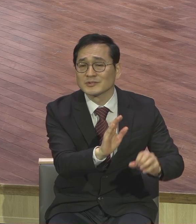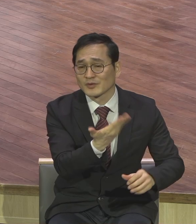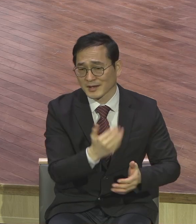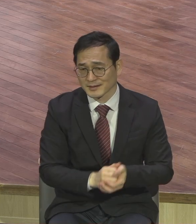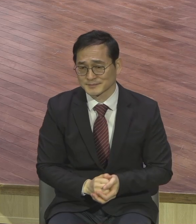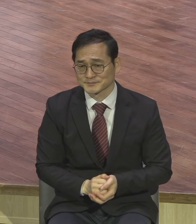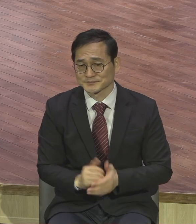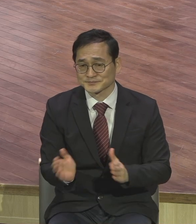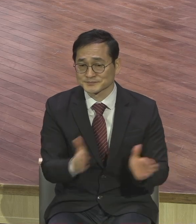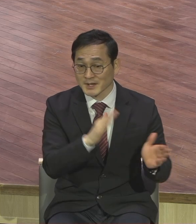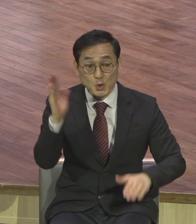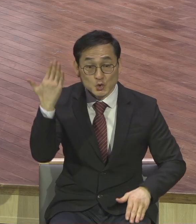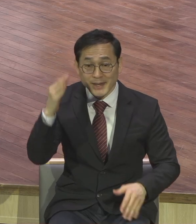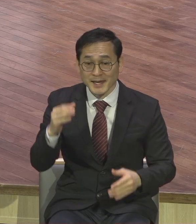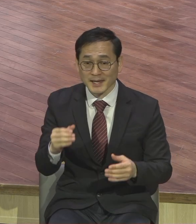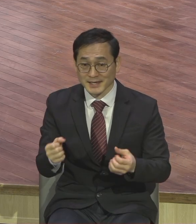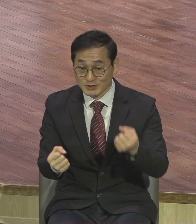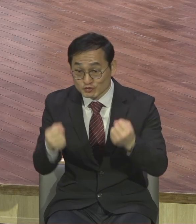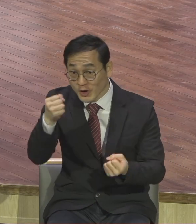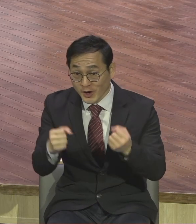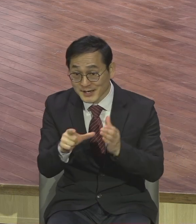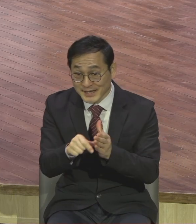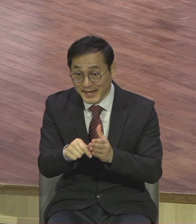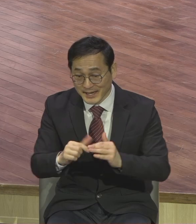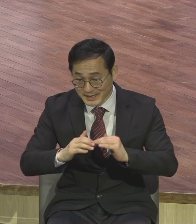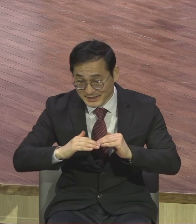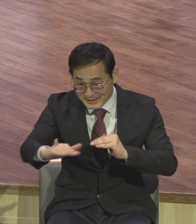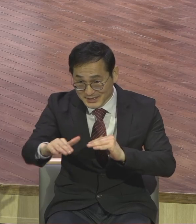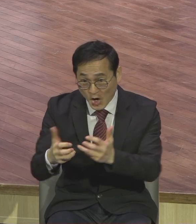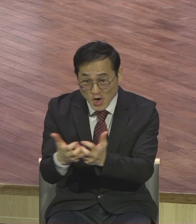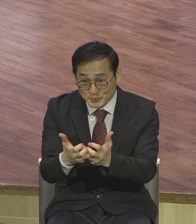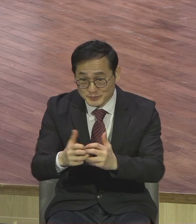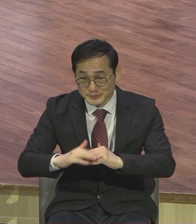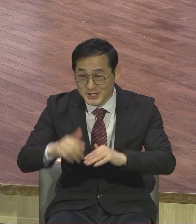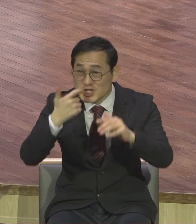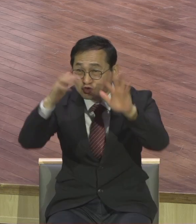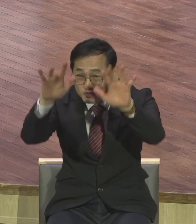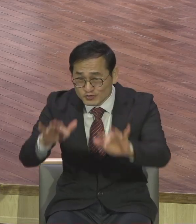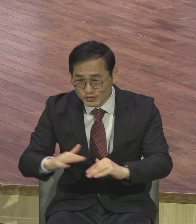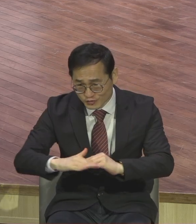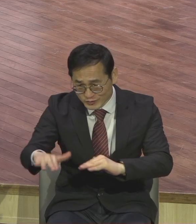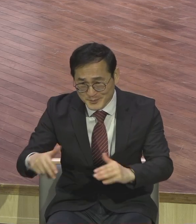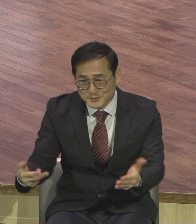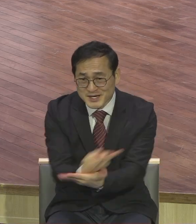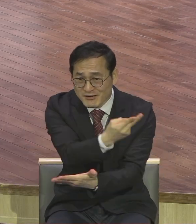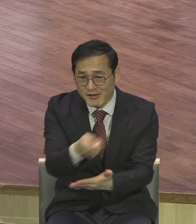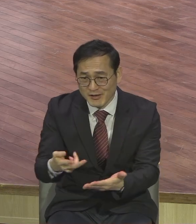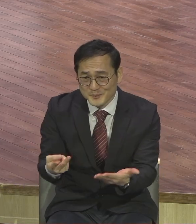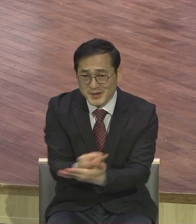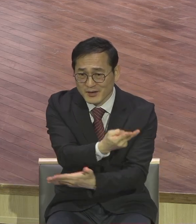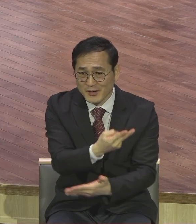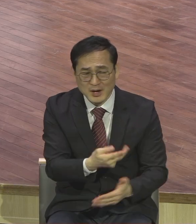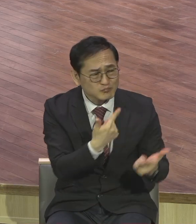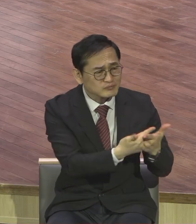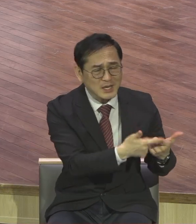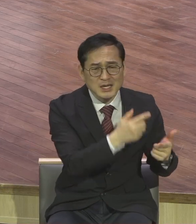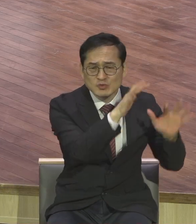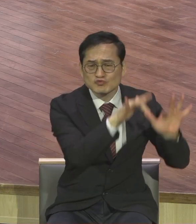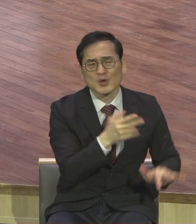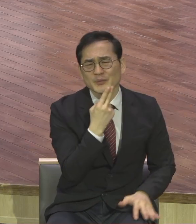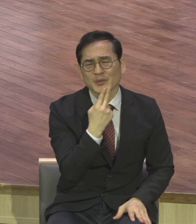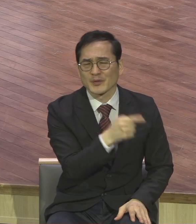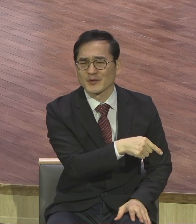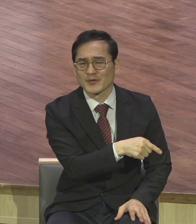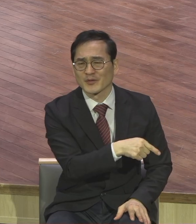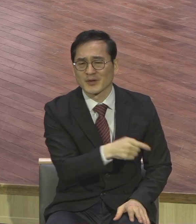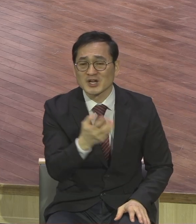당황합니다. 제가 처음에 서울 왔어요. 차를 타고 목동에 있을 때 부산은 눈이 없거든요. 부산은 눈이